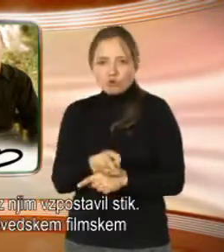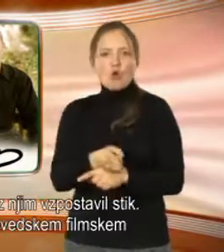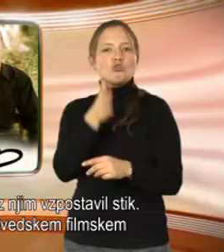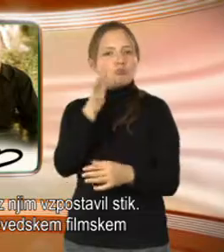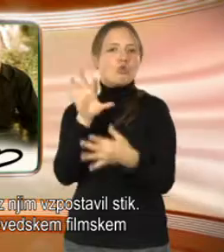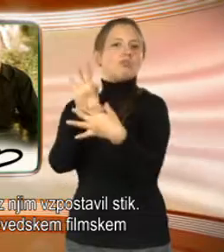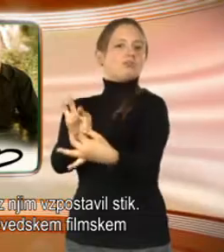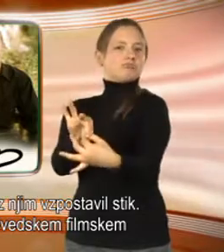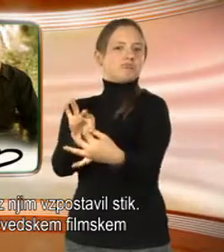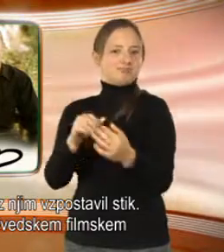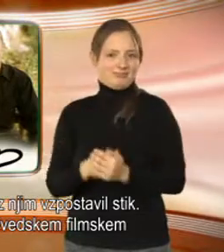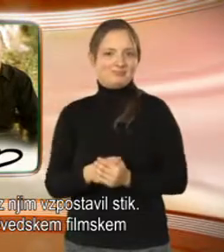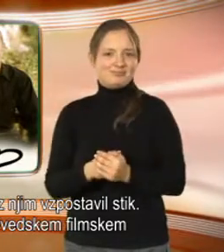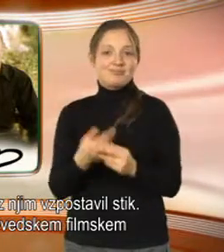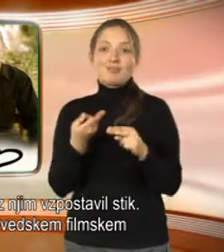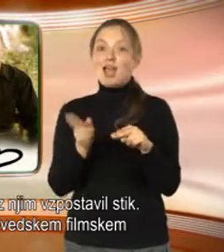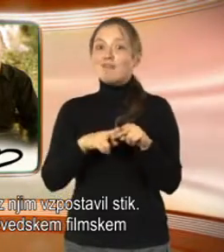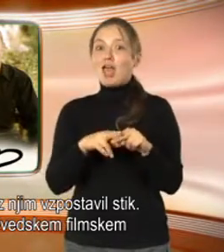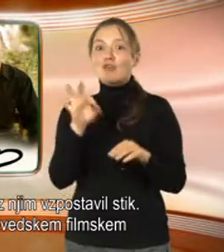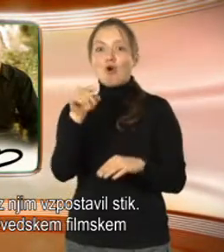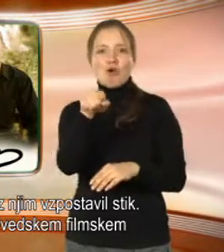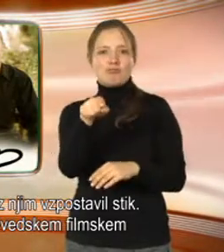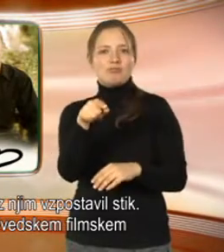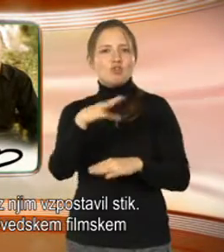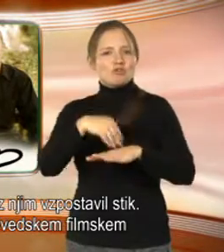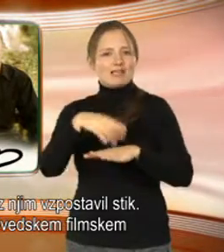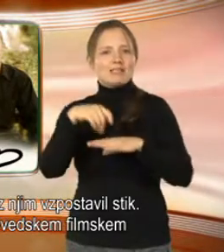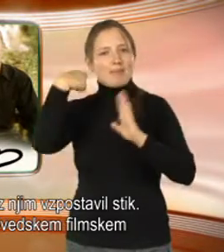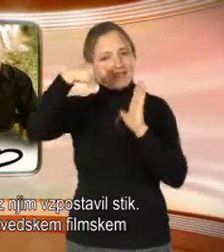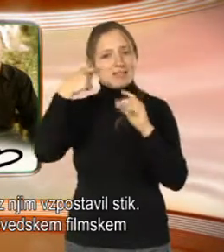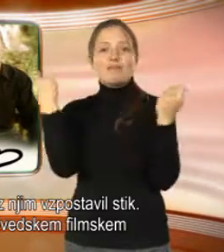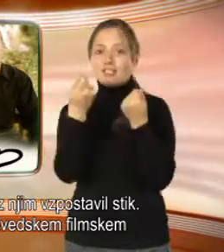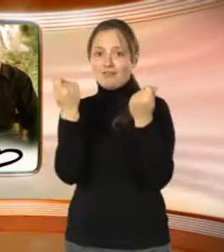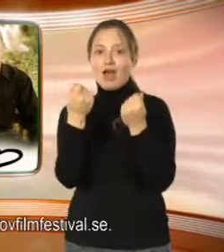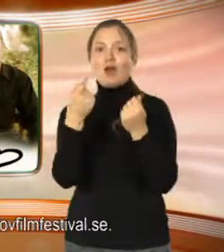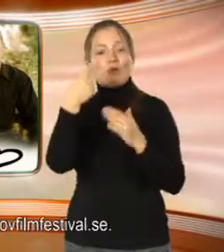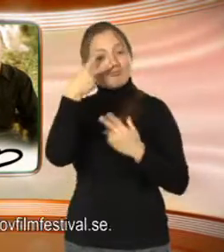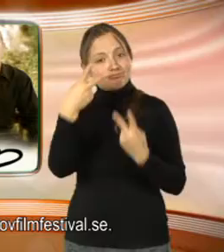Odloči se, da bo z njim vzpostavil stik. Več o samem švedskem filmskem festivalu na